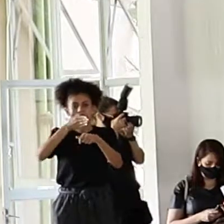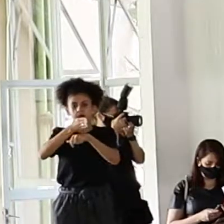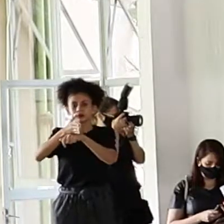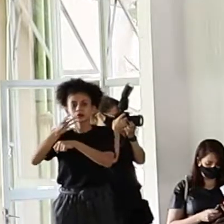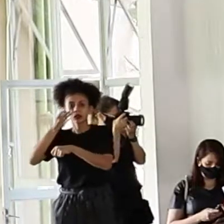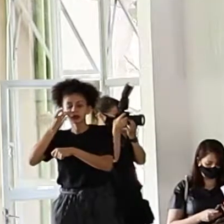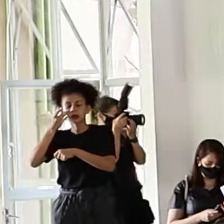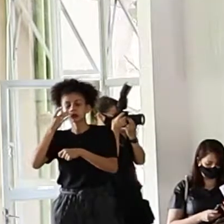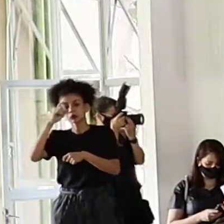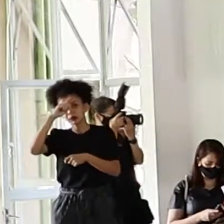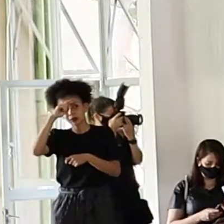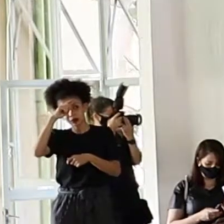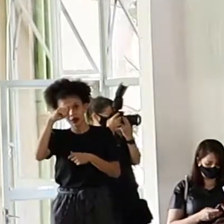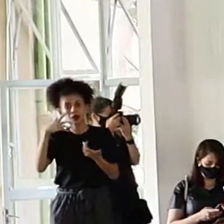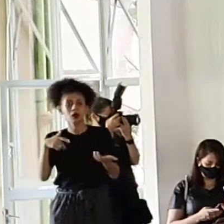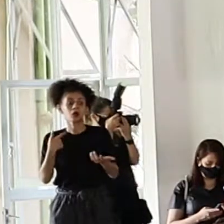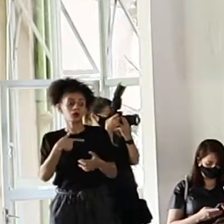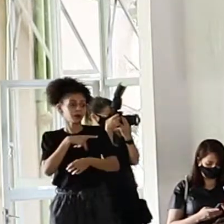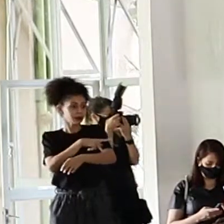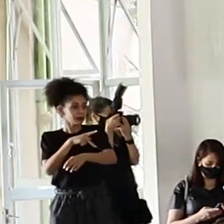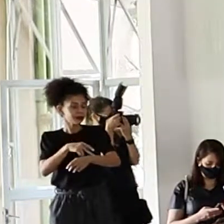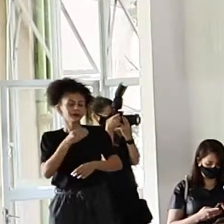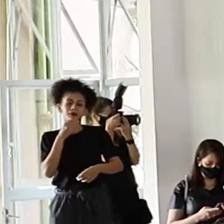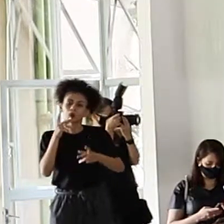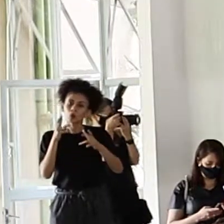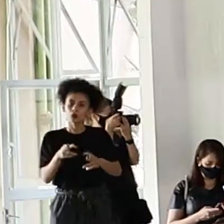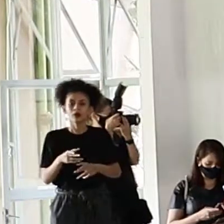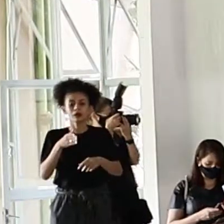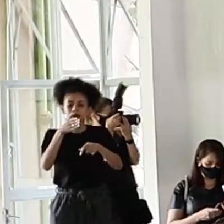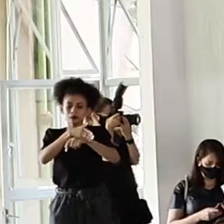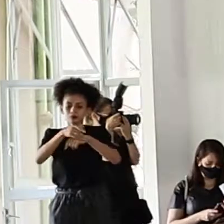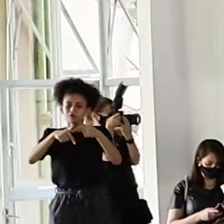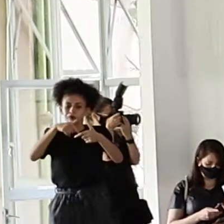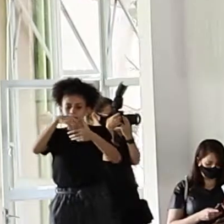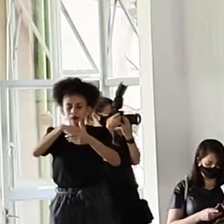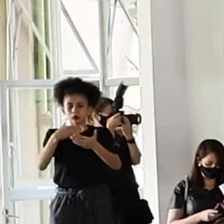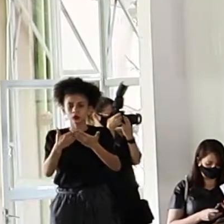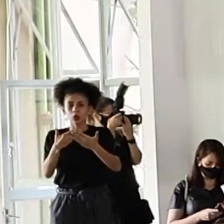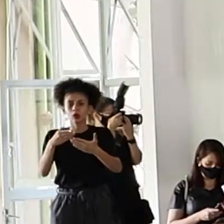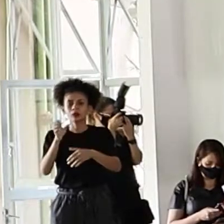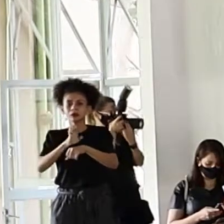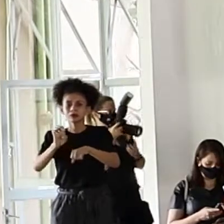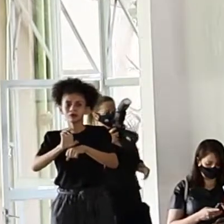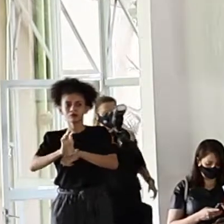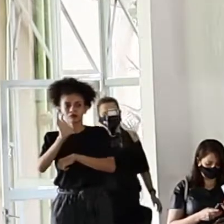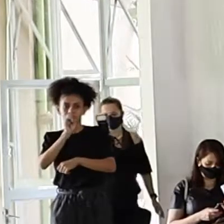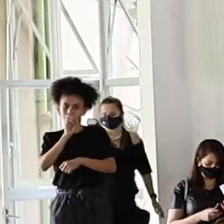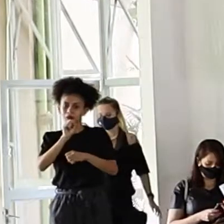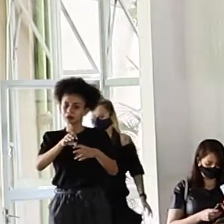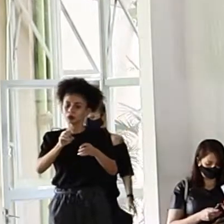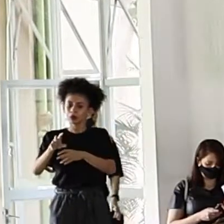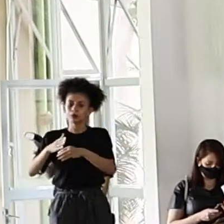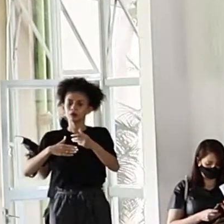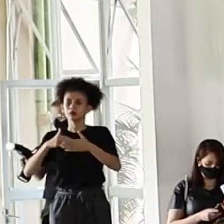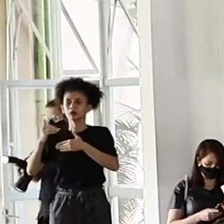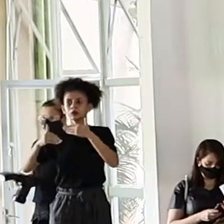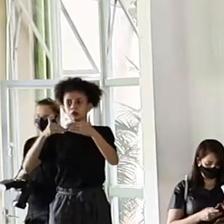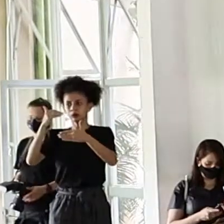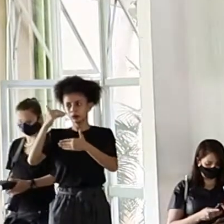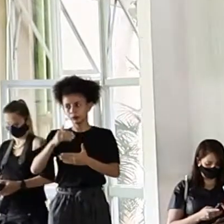devia tá dentro das escolas dando educação profissional tô dizendo isso né em 500 mil